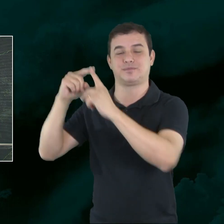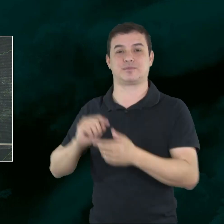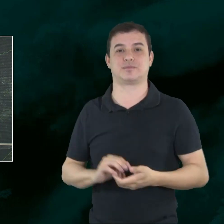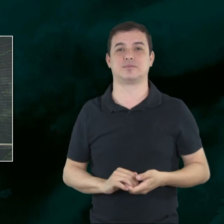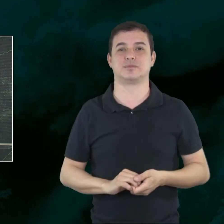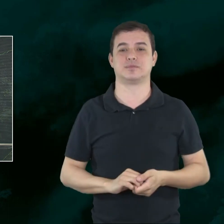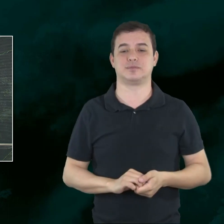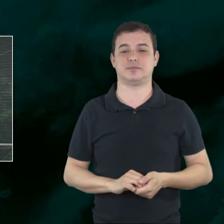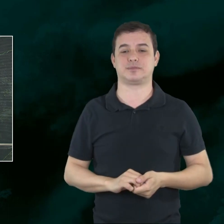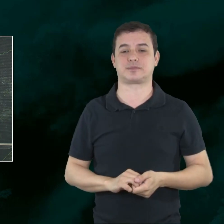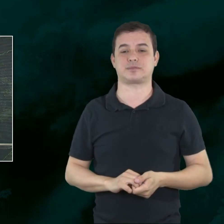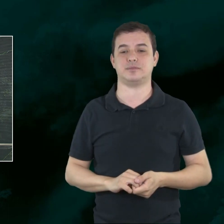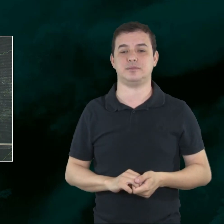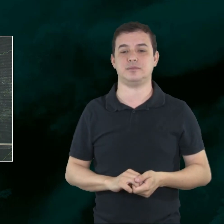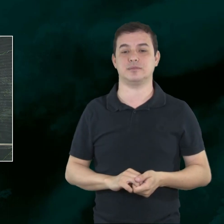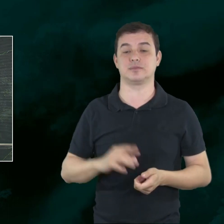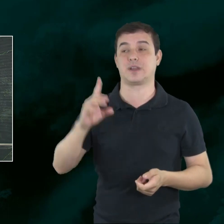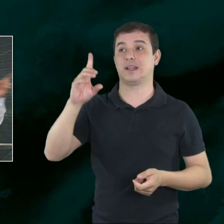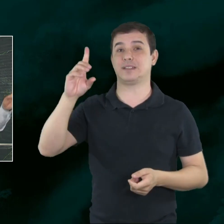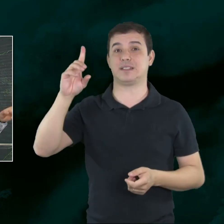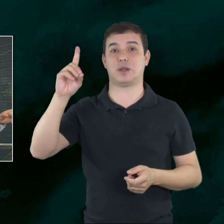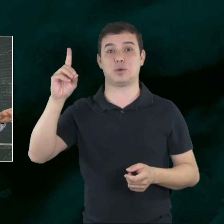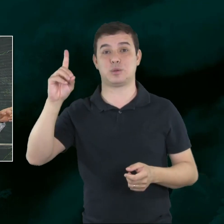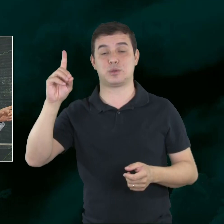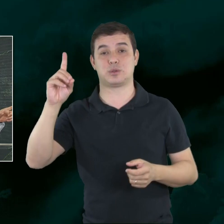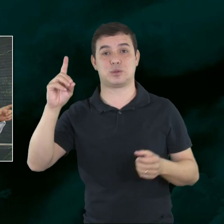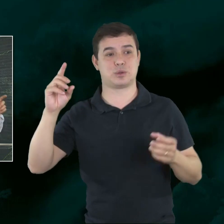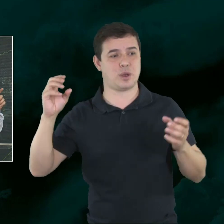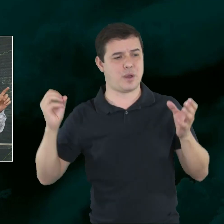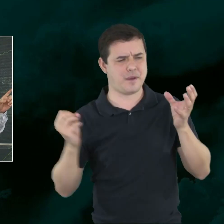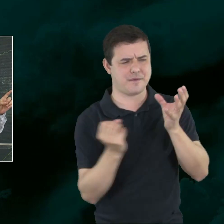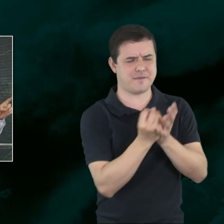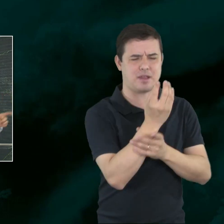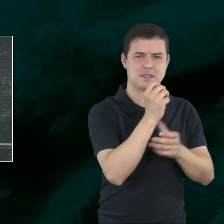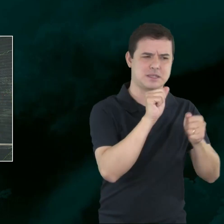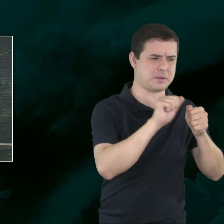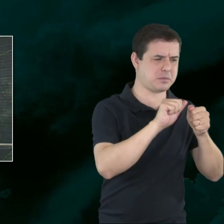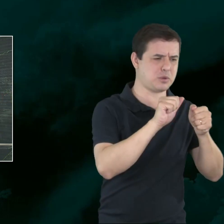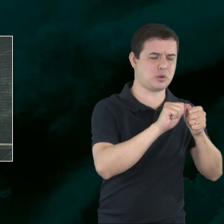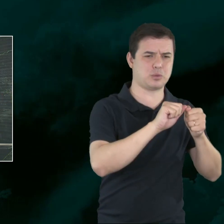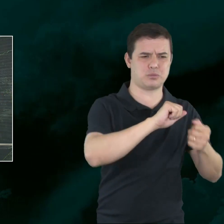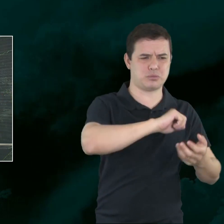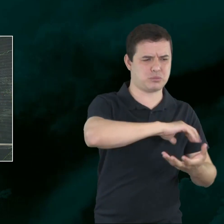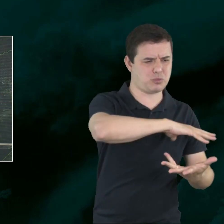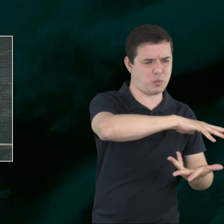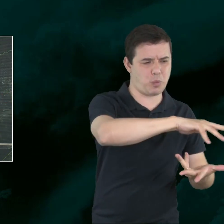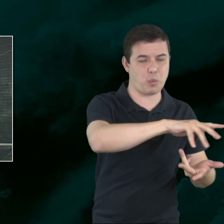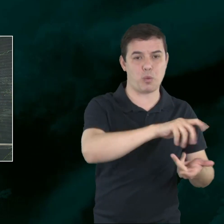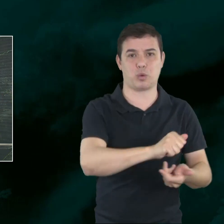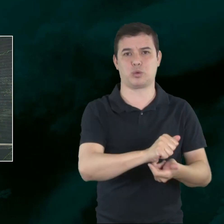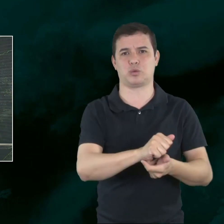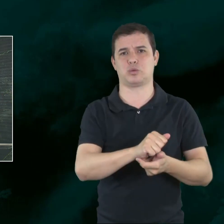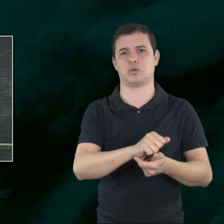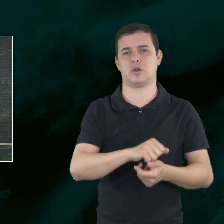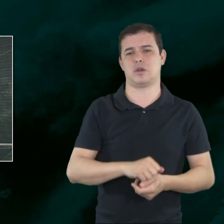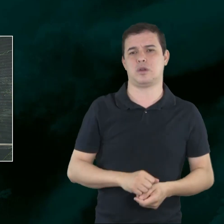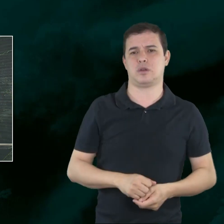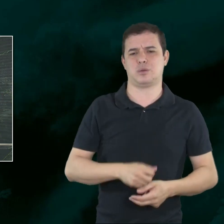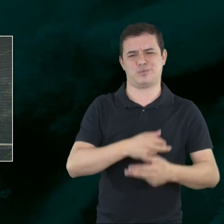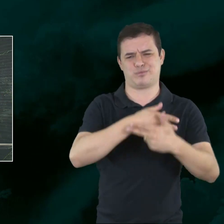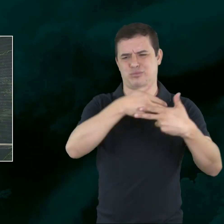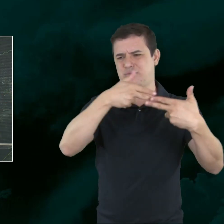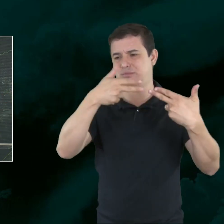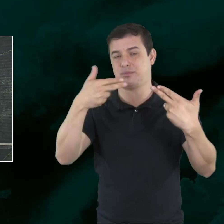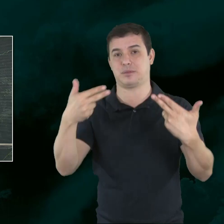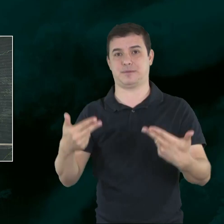por meio de quem Deus, na verdade, criou todas as coisas. Ele é o primogênito da criação. Isso está em Colossenses capítulo 1, já